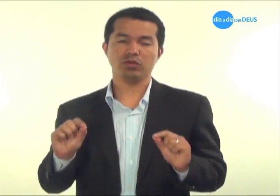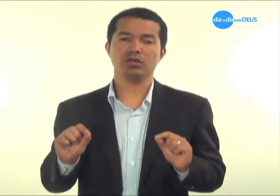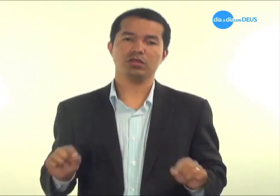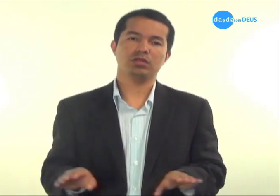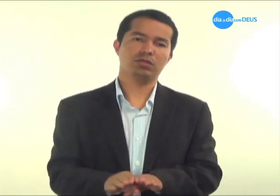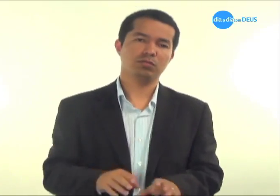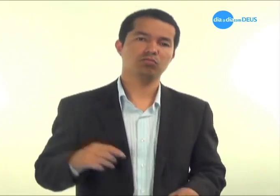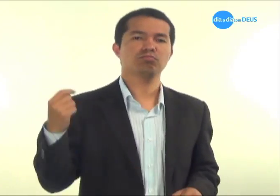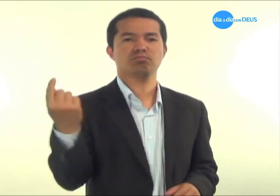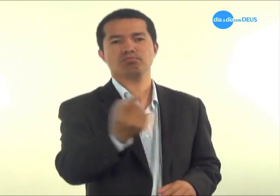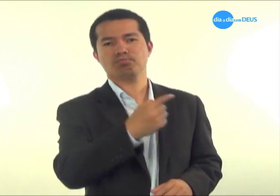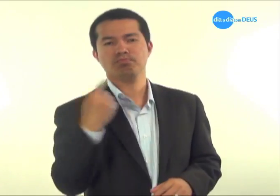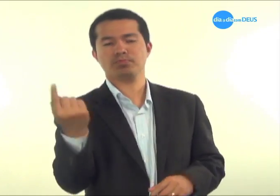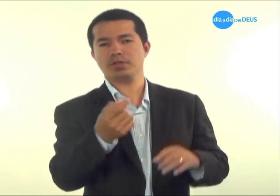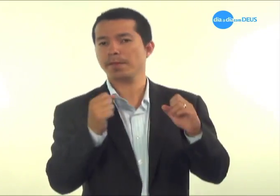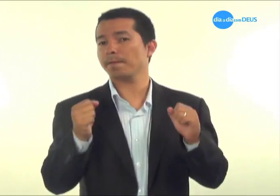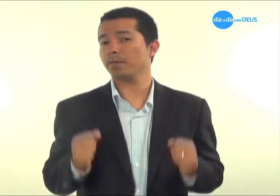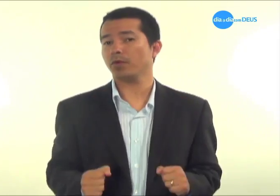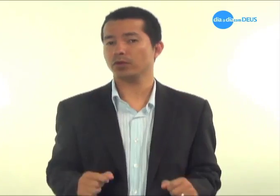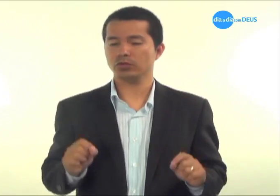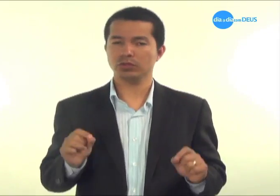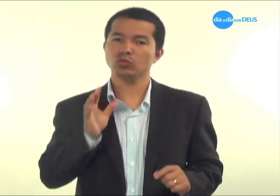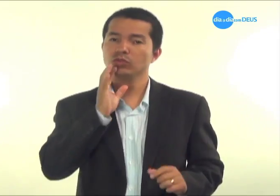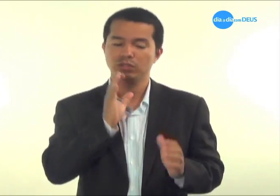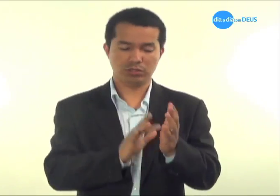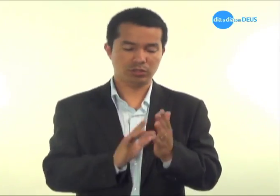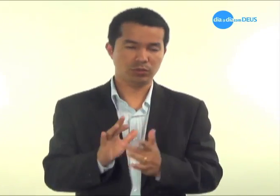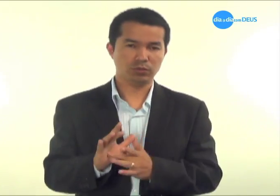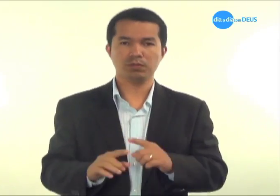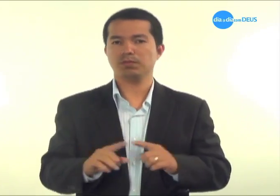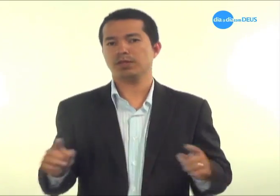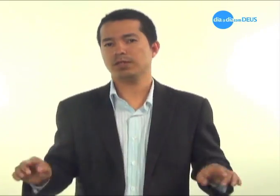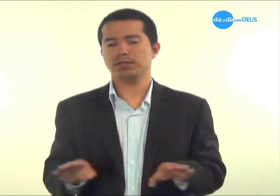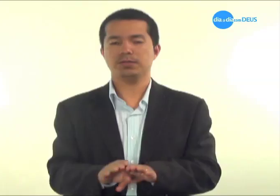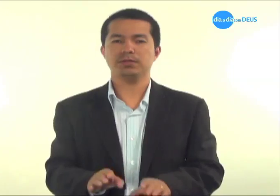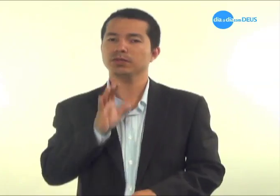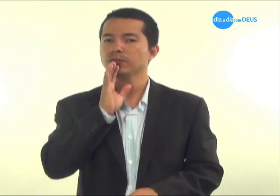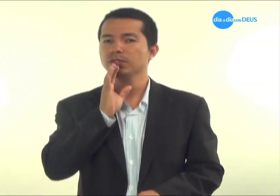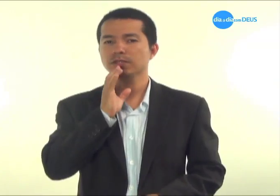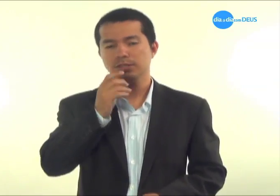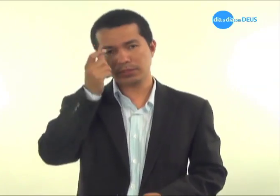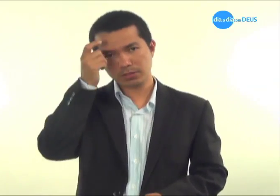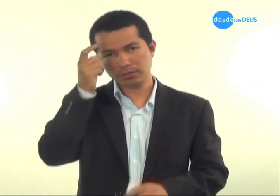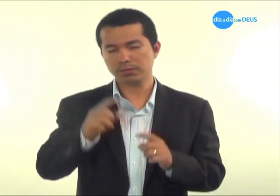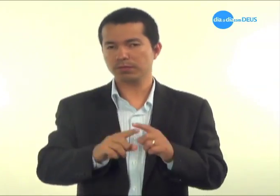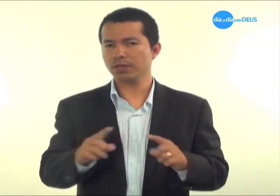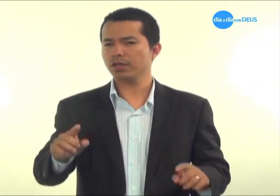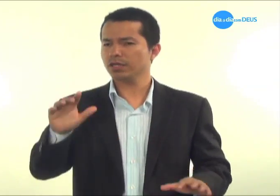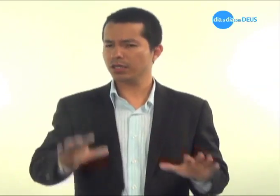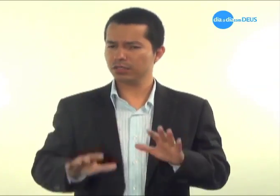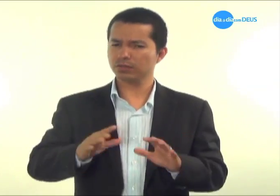Jesus, eu posso também abri-la para Satanás. E normalmente nós começamos